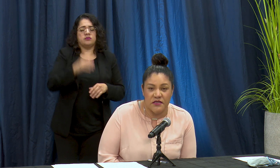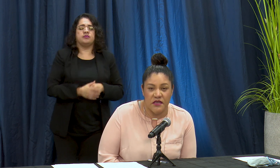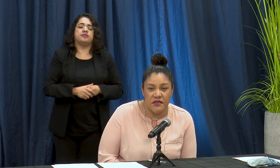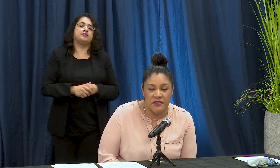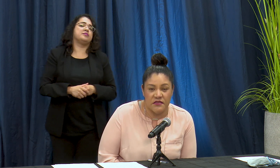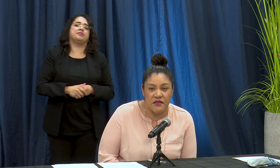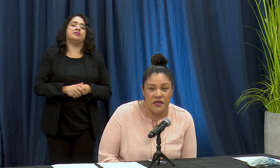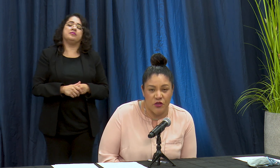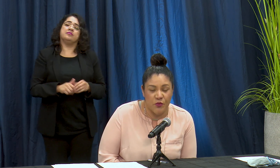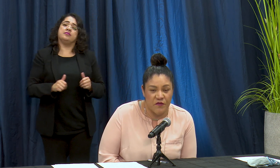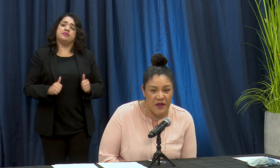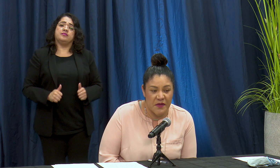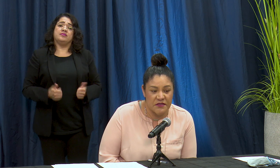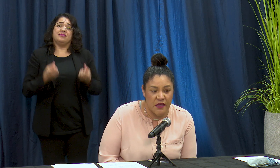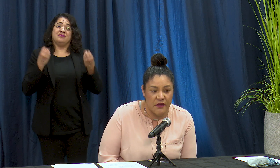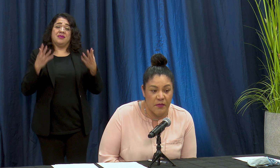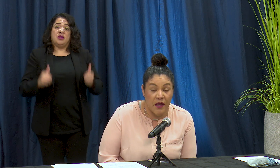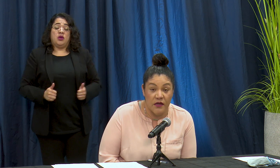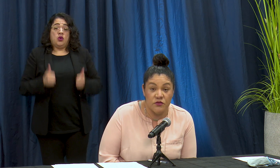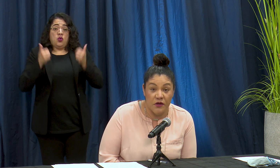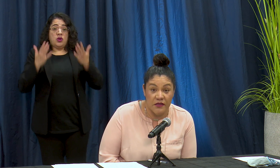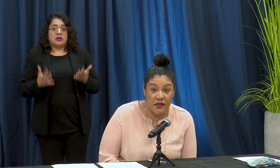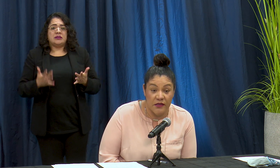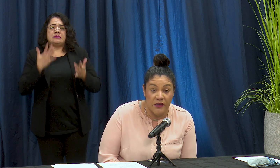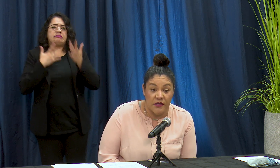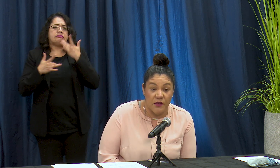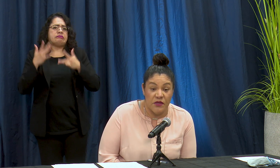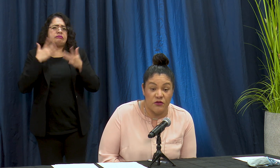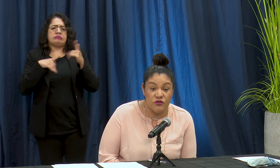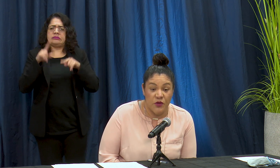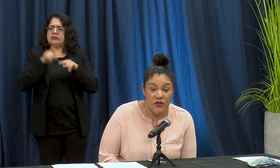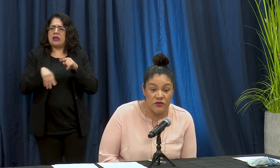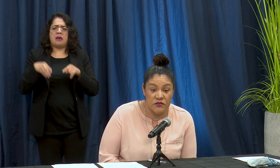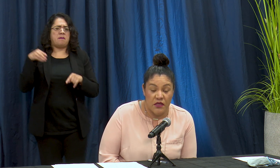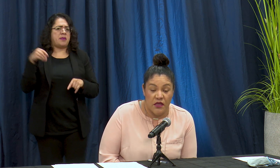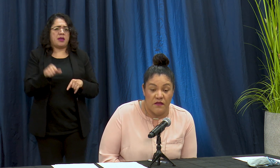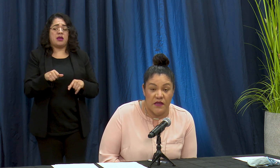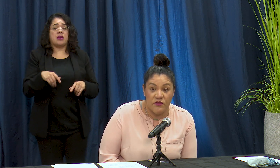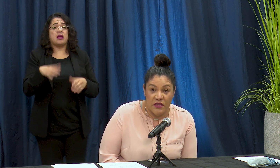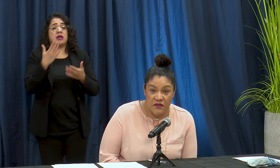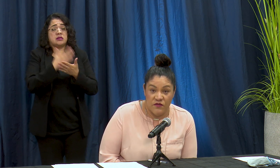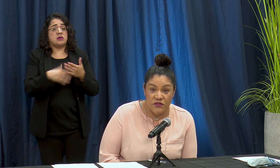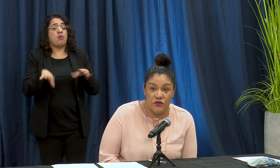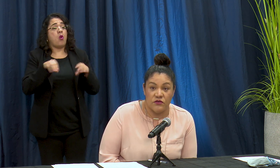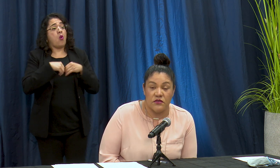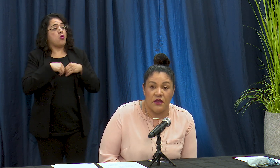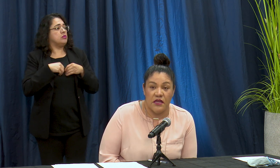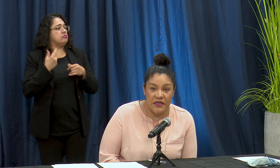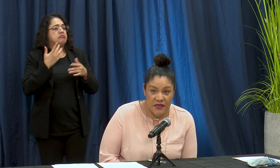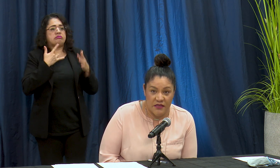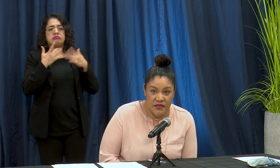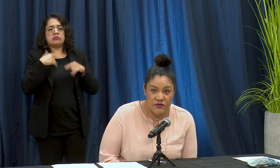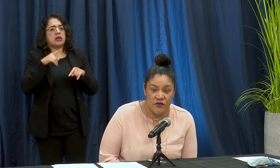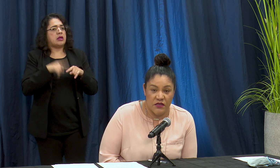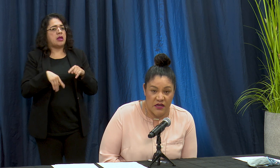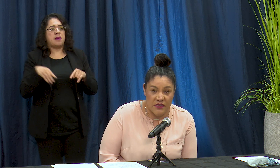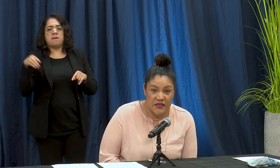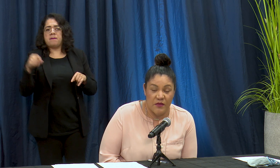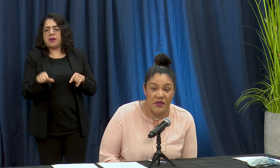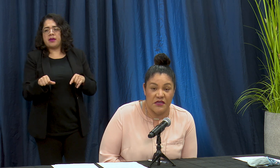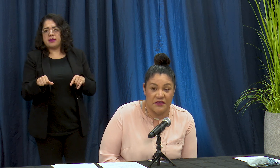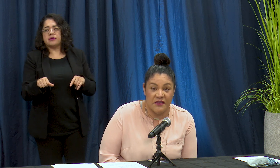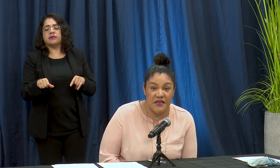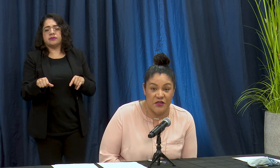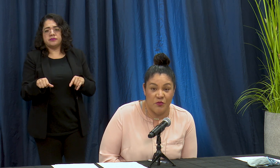que residentes están teniendo problemas en pagar su renta, también los dueños de los edificios, de las casas donde